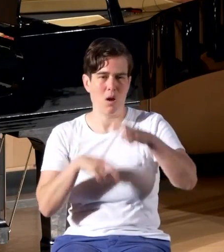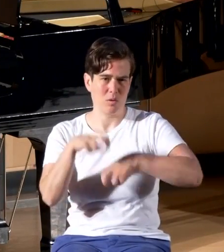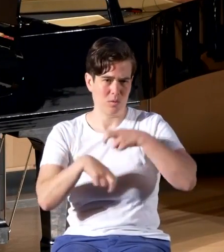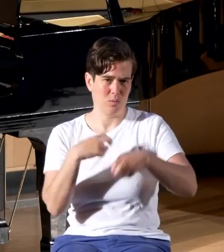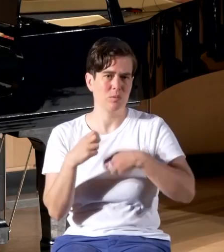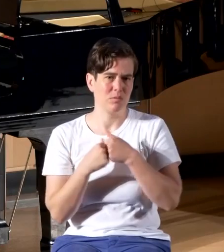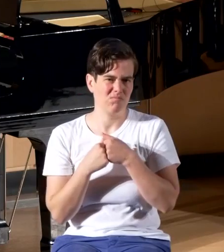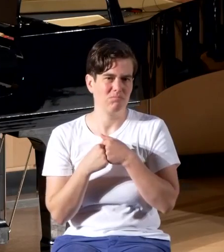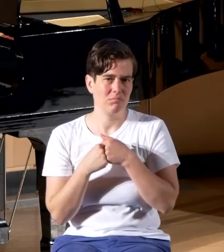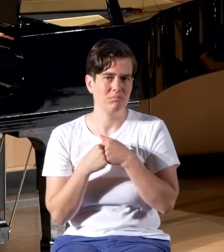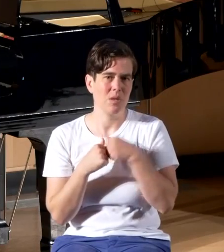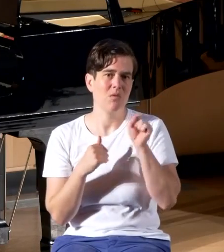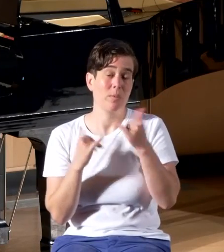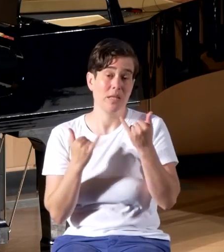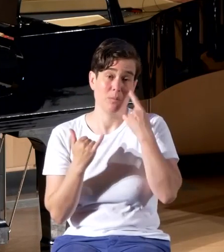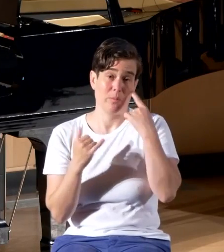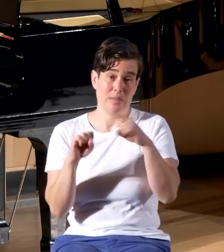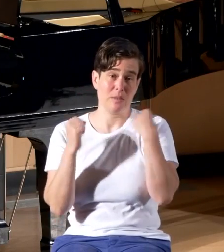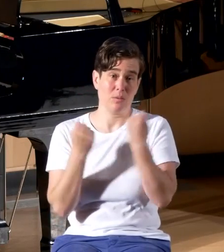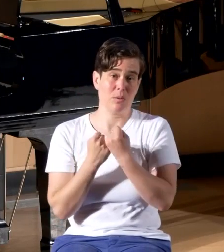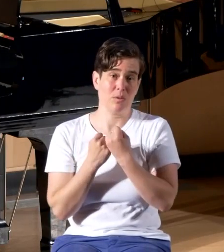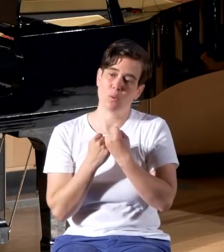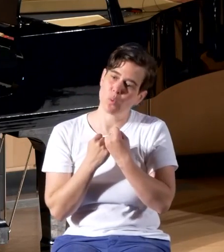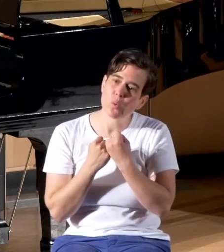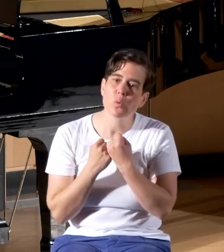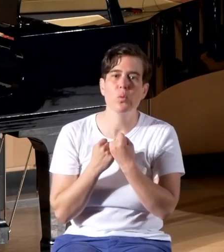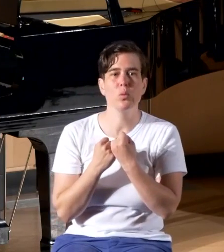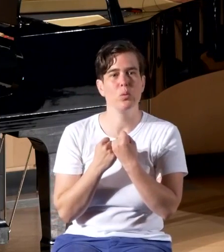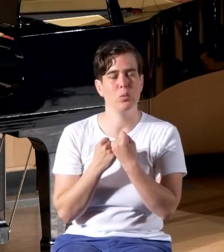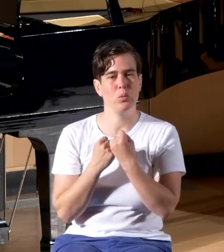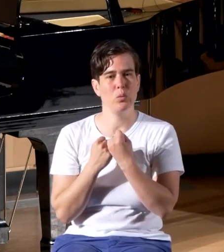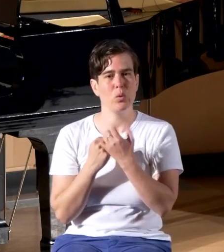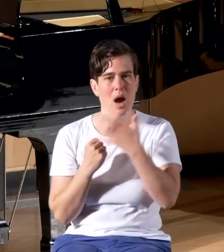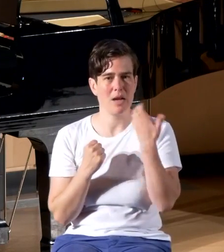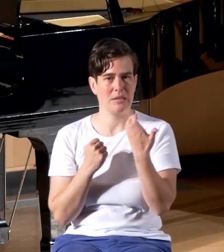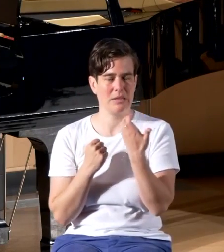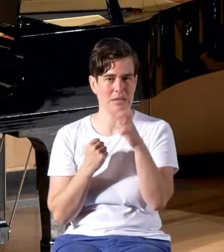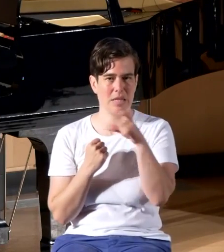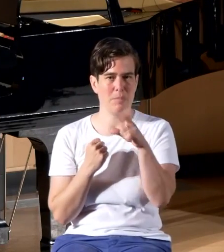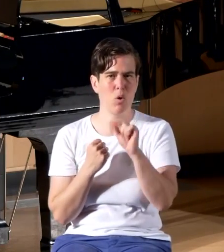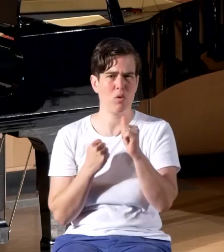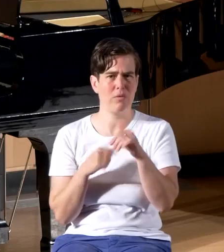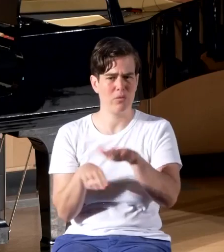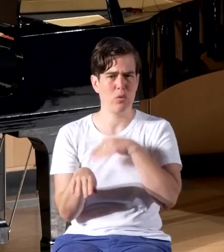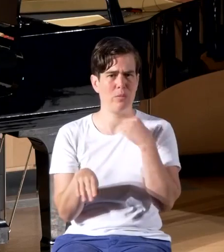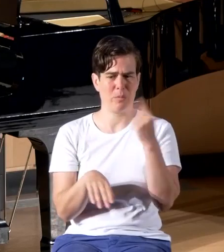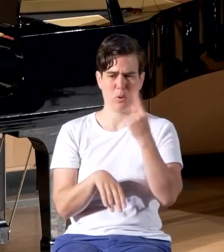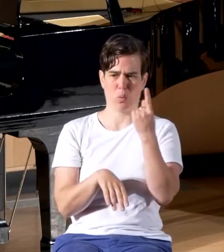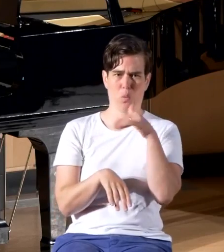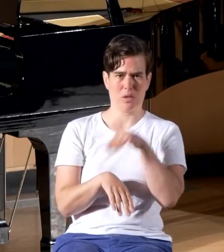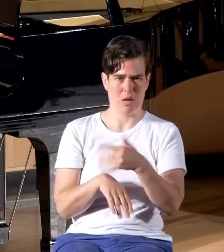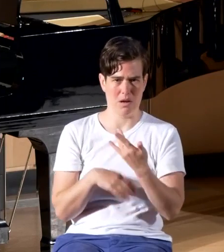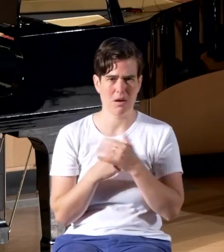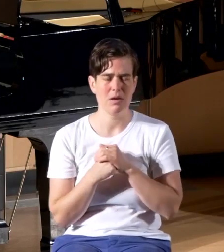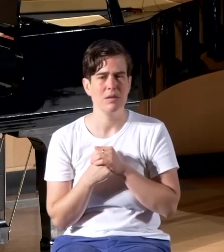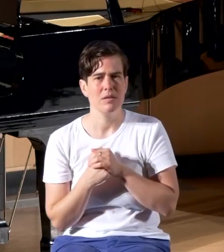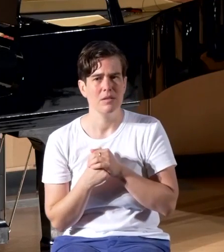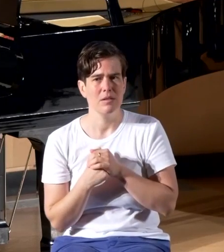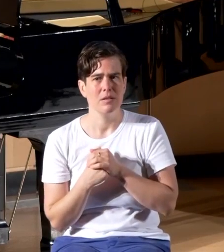Ich empfinde diese Situation als durchaus spannungsreich und auch als bedrohlich. Auf der einen